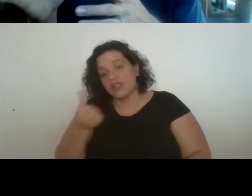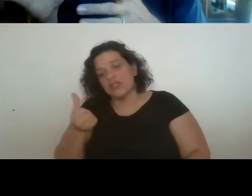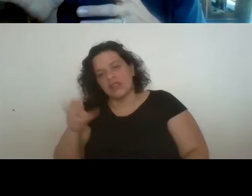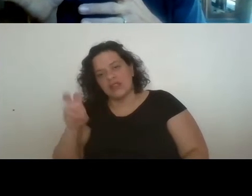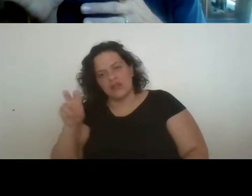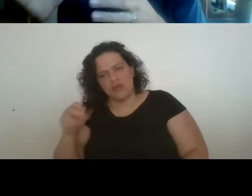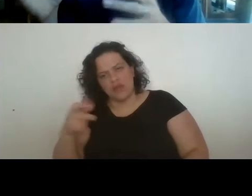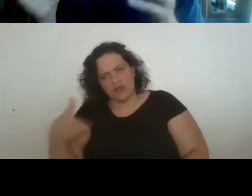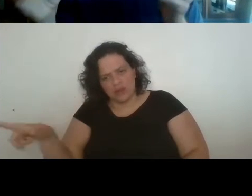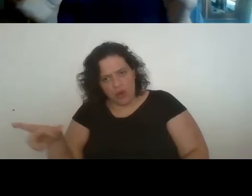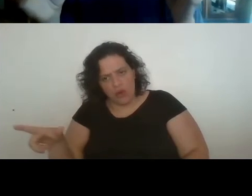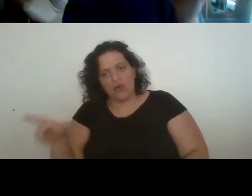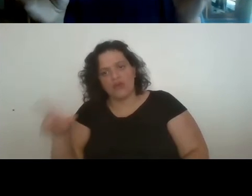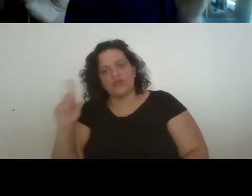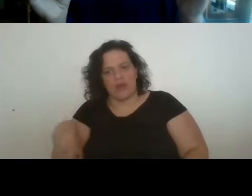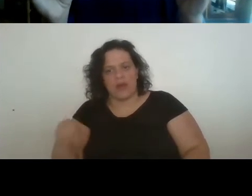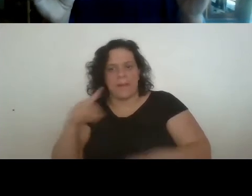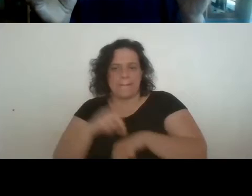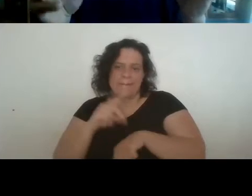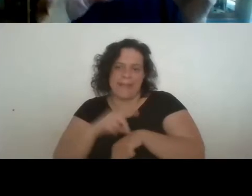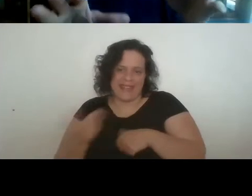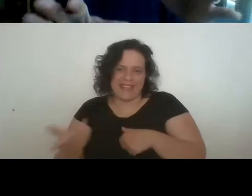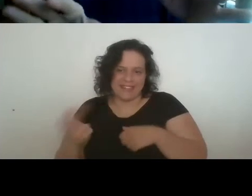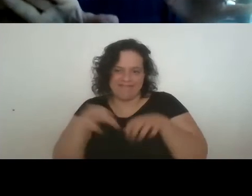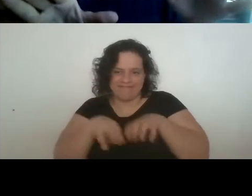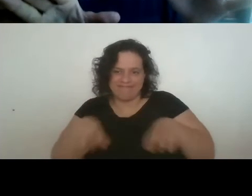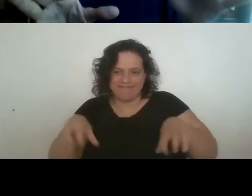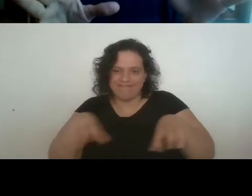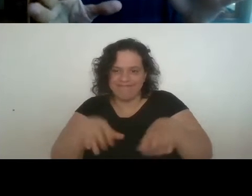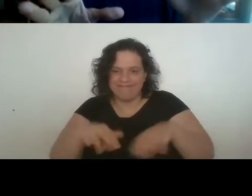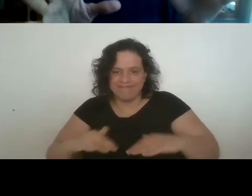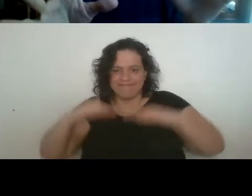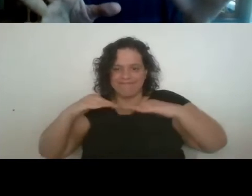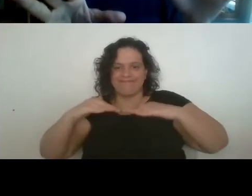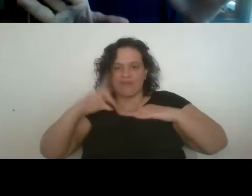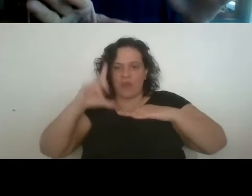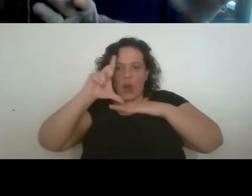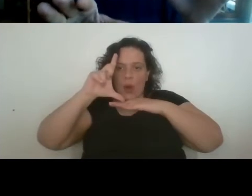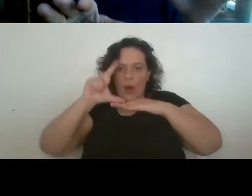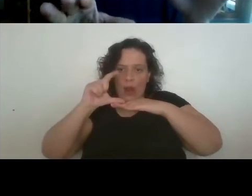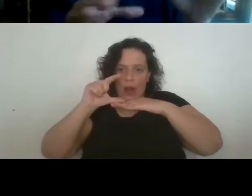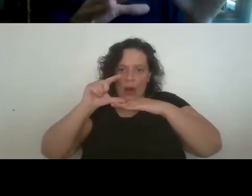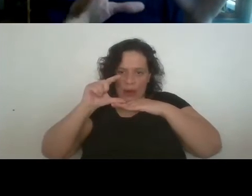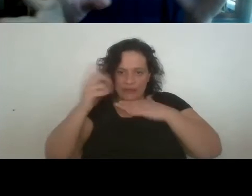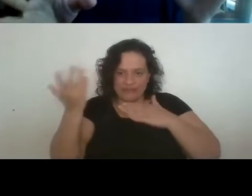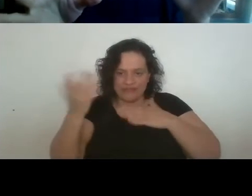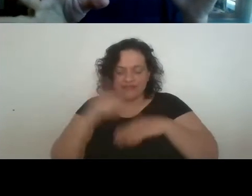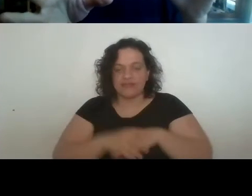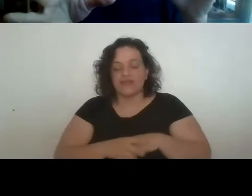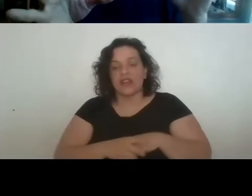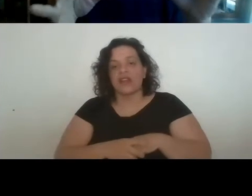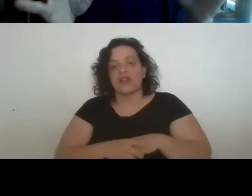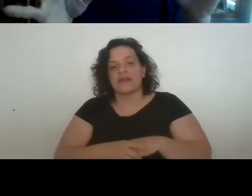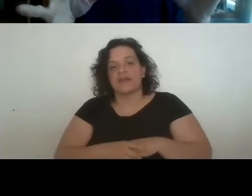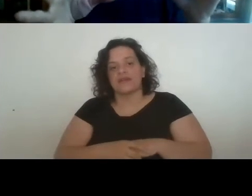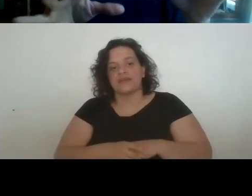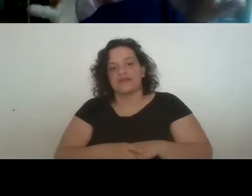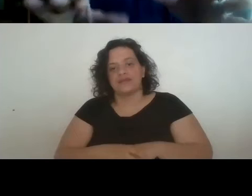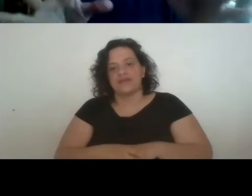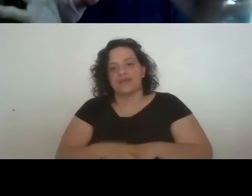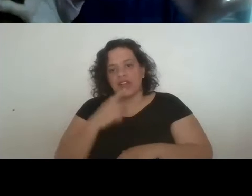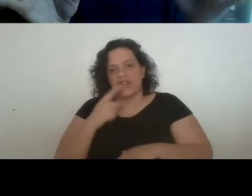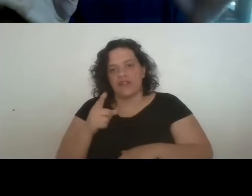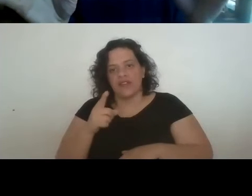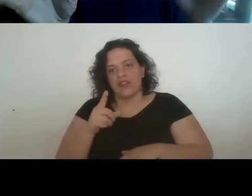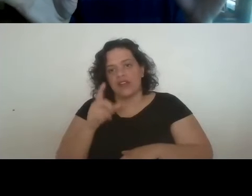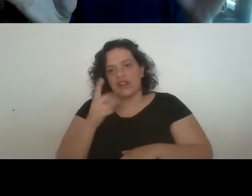ocupados pelas pedras. Tá? Então, o que eu faço? Eu assumi aqui, eu falei de volume útil de